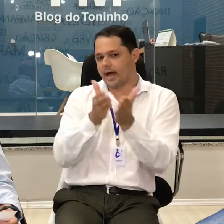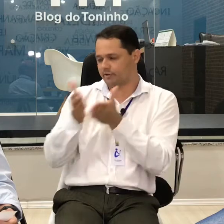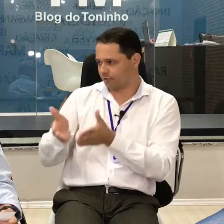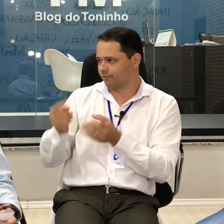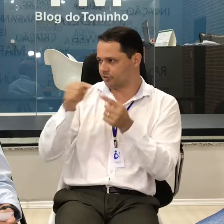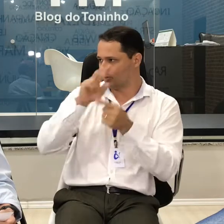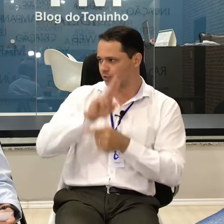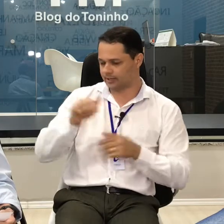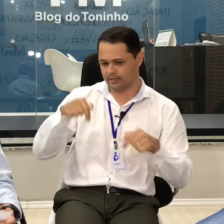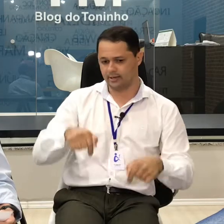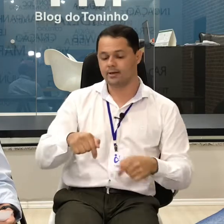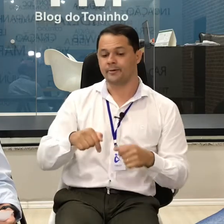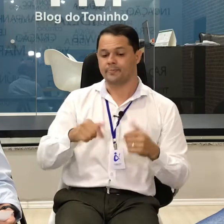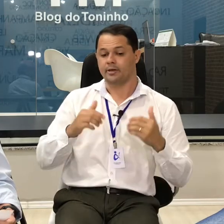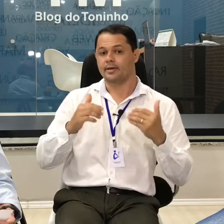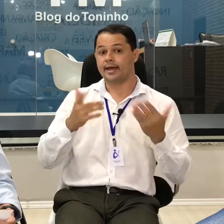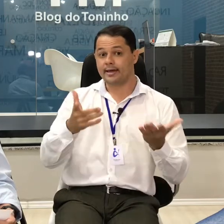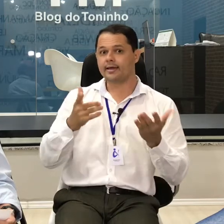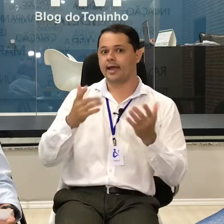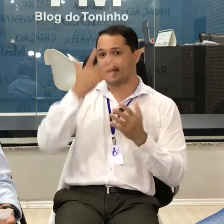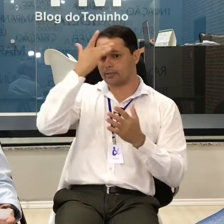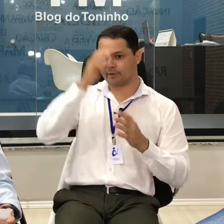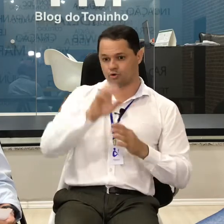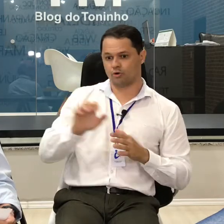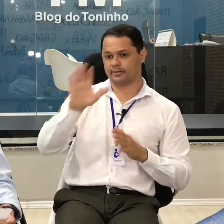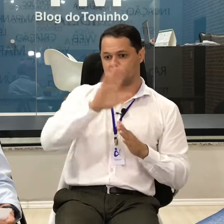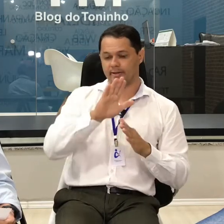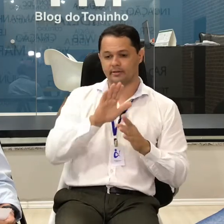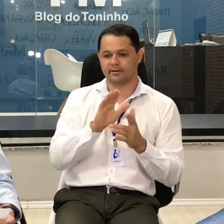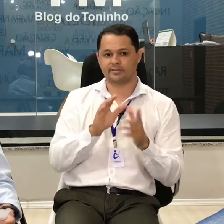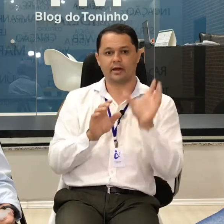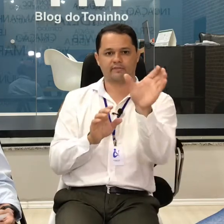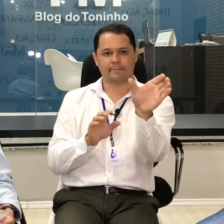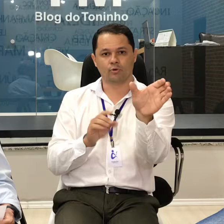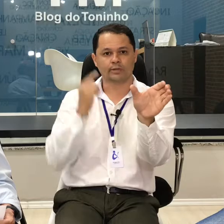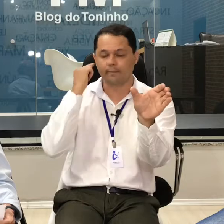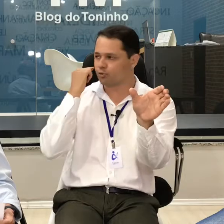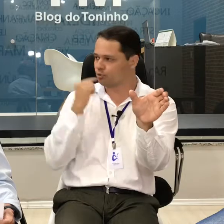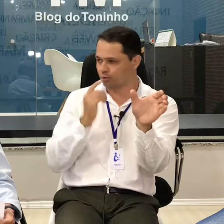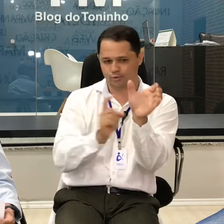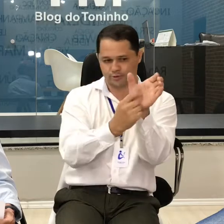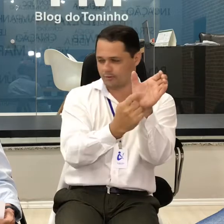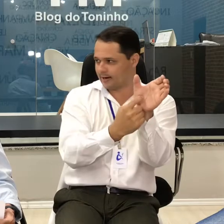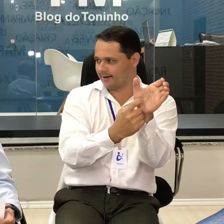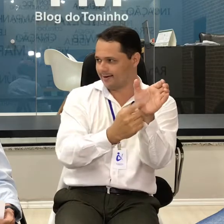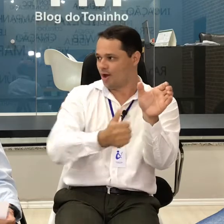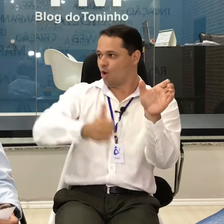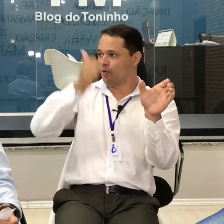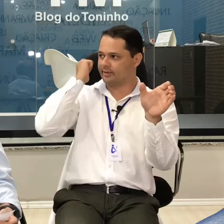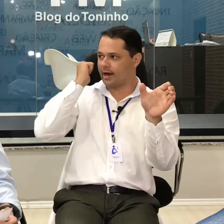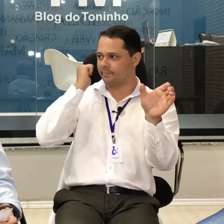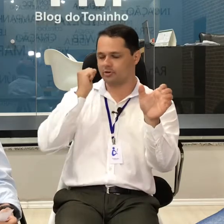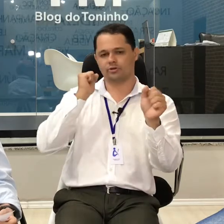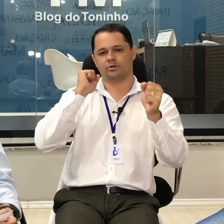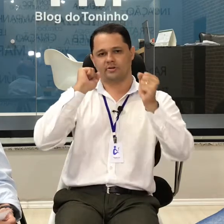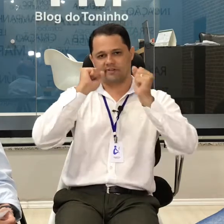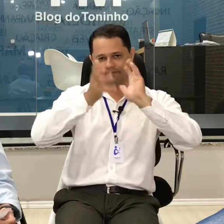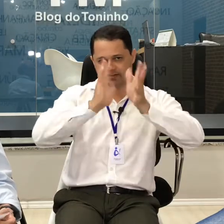ao que você usa aqui. E aí, essa pessoa, esse empresário, vai apontar para o surdo o celular, o intérprete vai fazer em